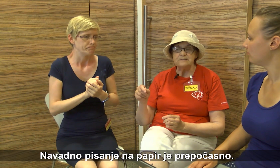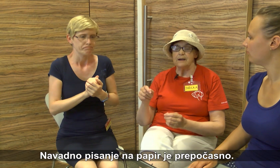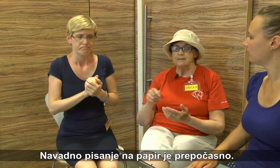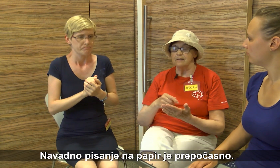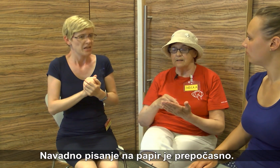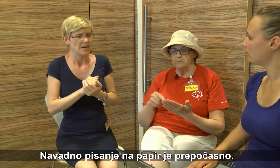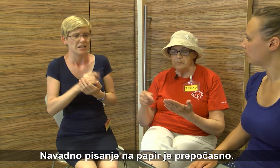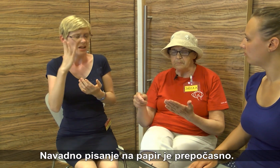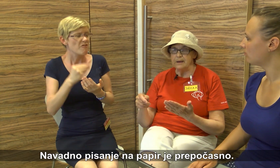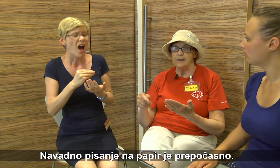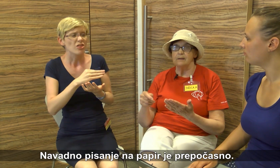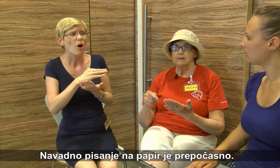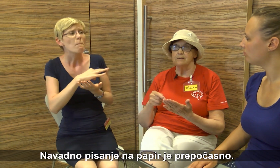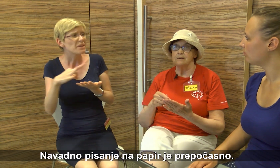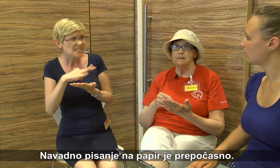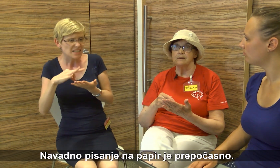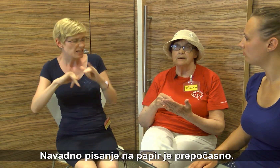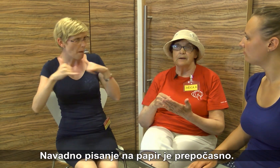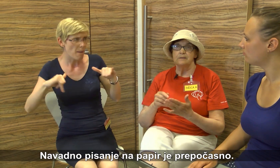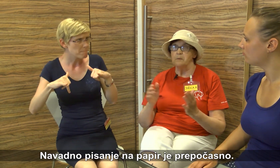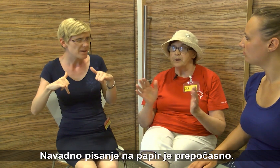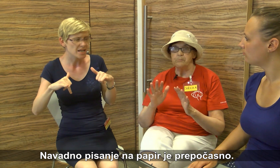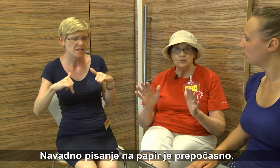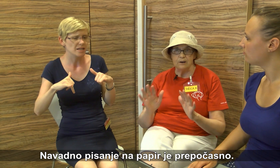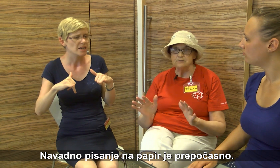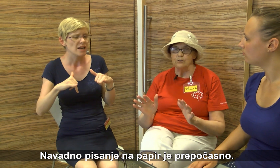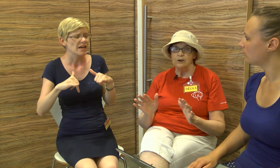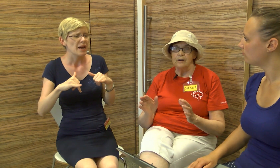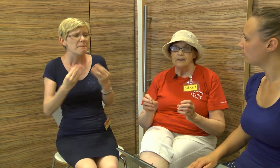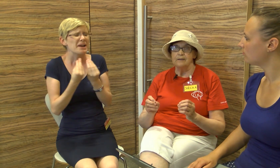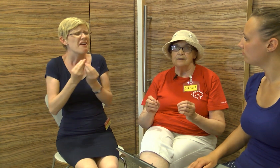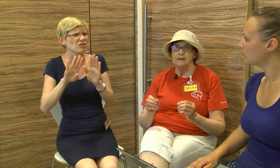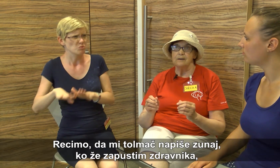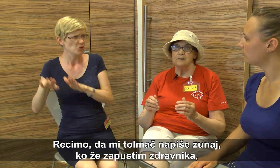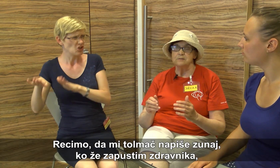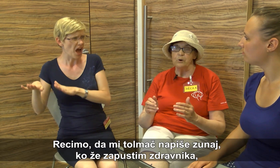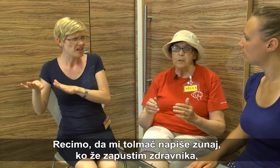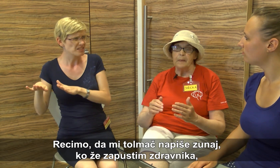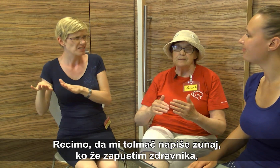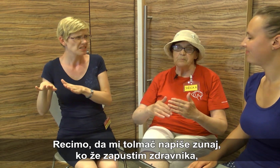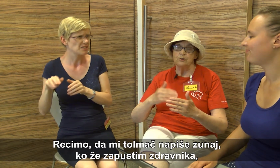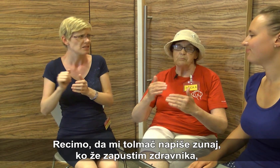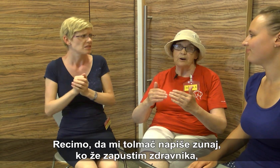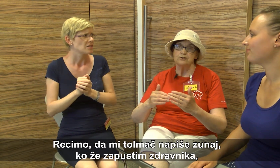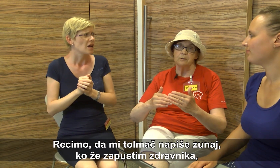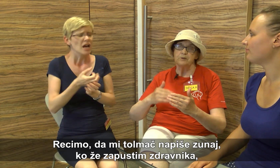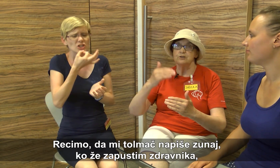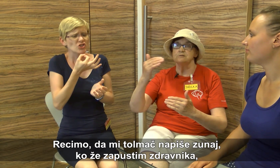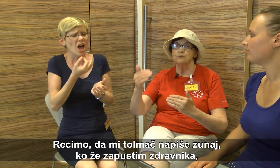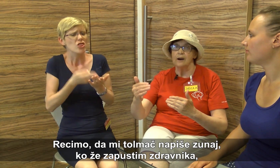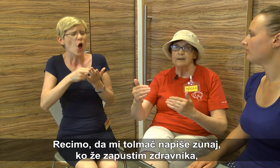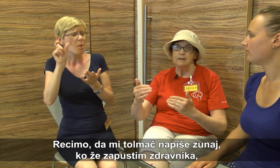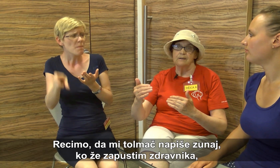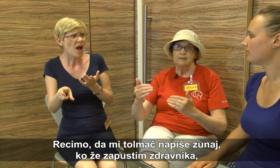navadno pisanje na papir je prepočasno in recimo, da me tolmač